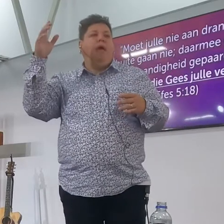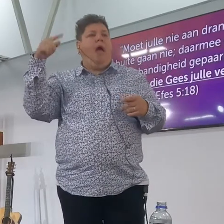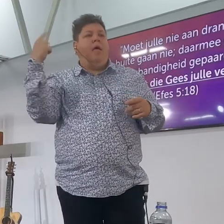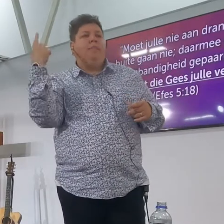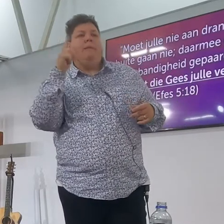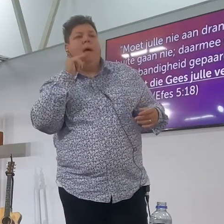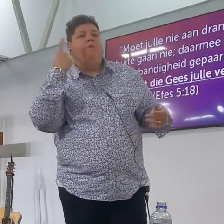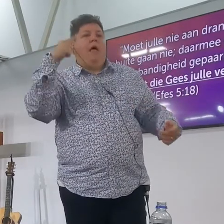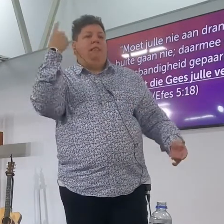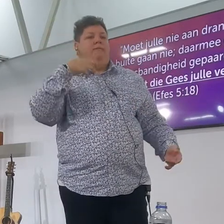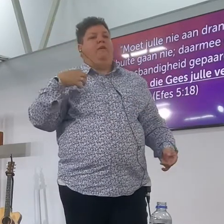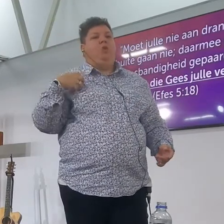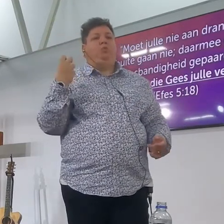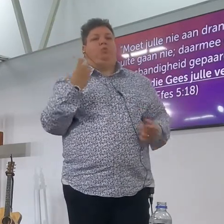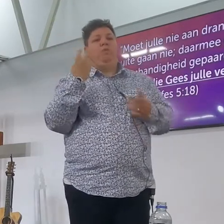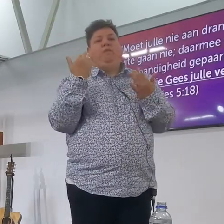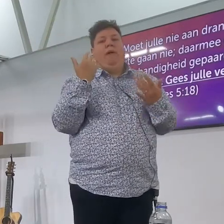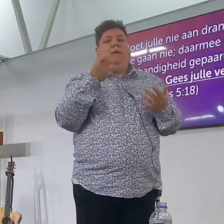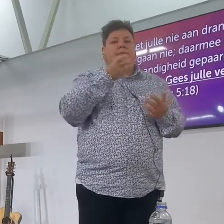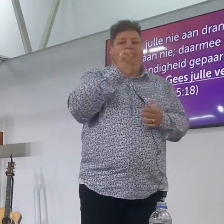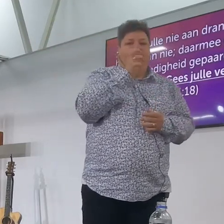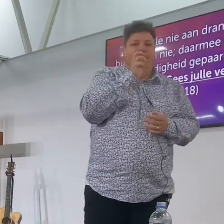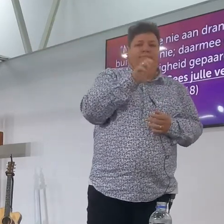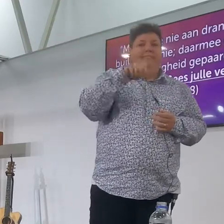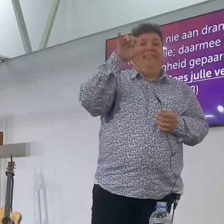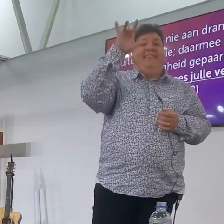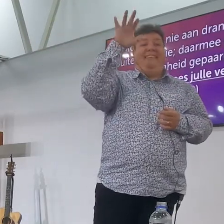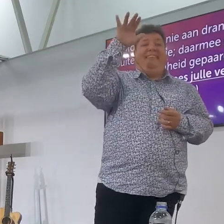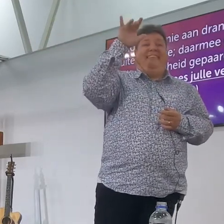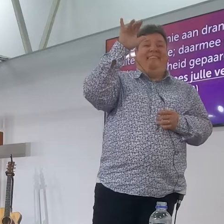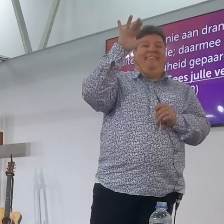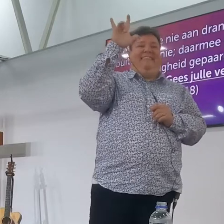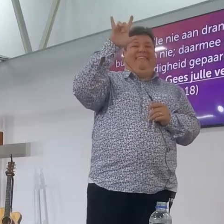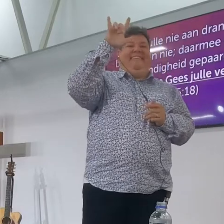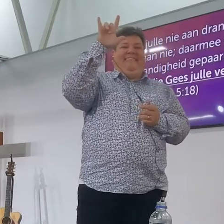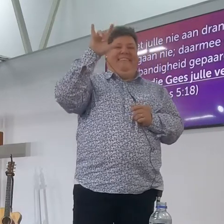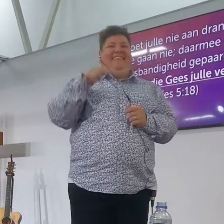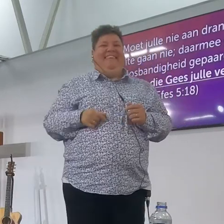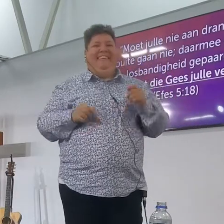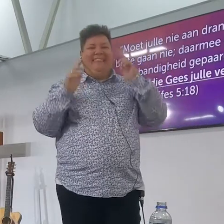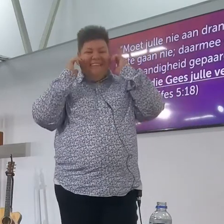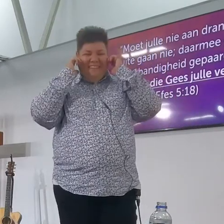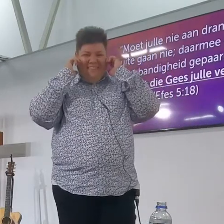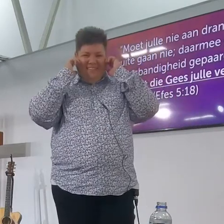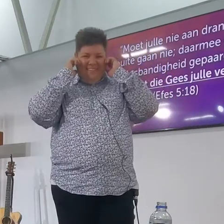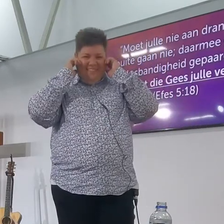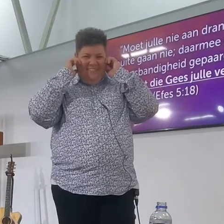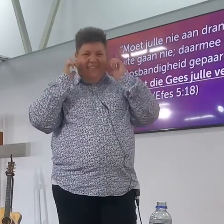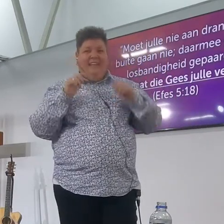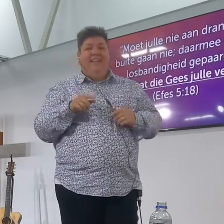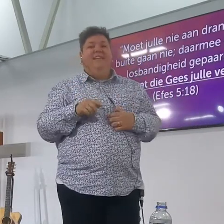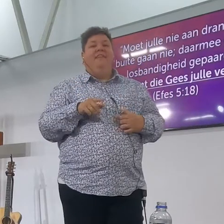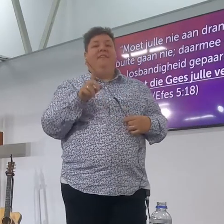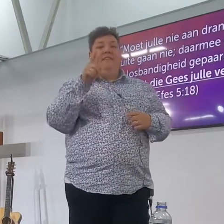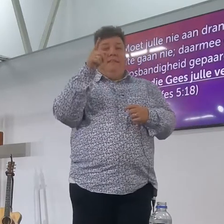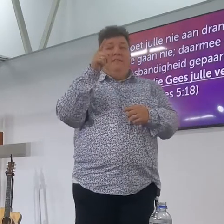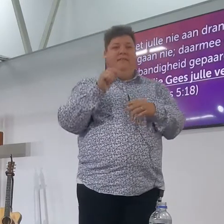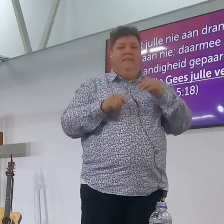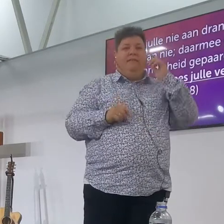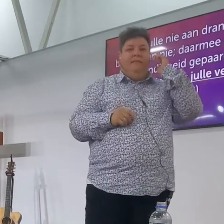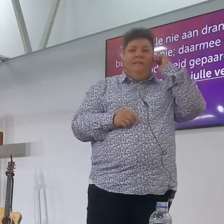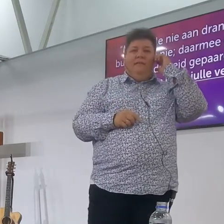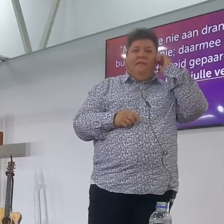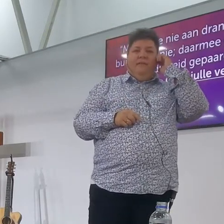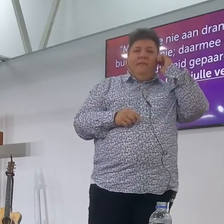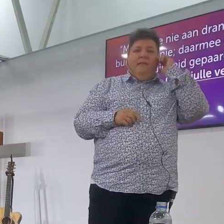laat die gees julle verval. Laat die Heilige Gees julle vervul. Nou, ek wil 'n grappie vertel wat dalk 'n bietjie bar klink,